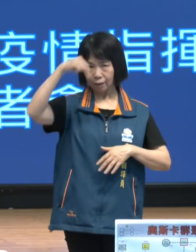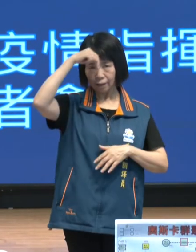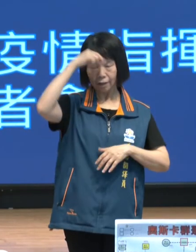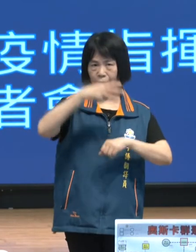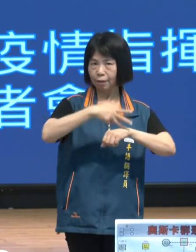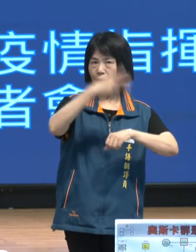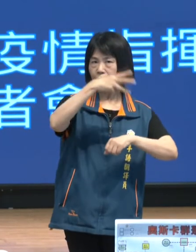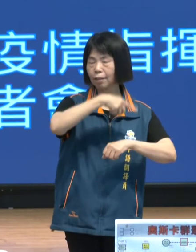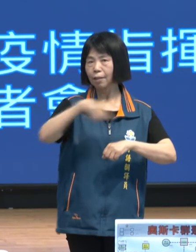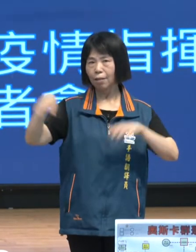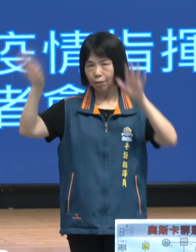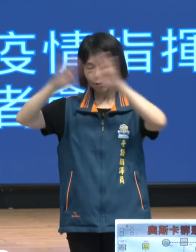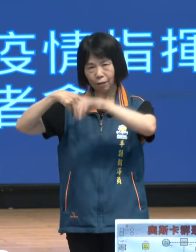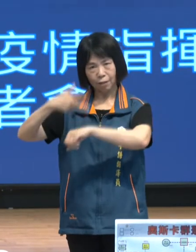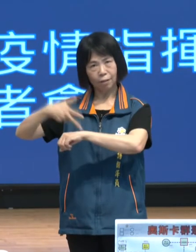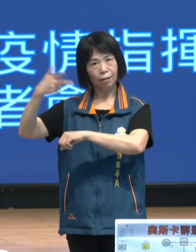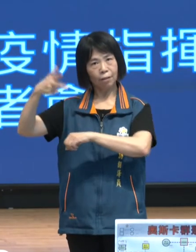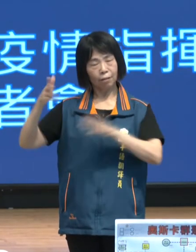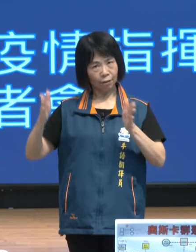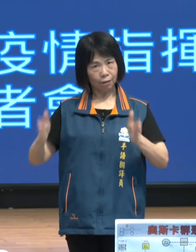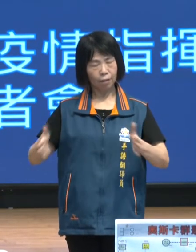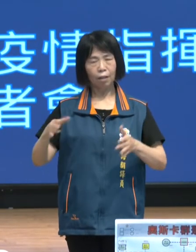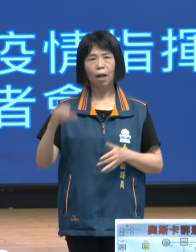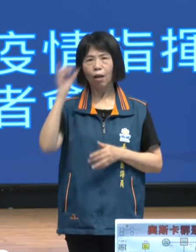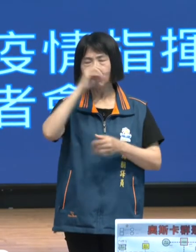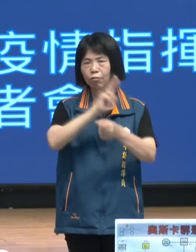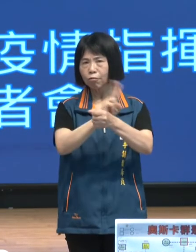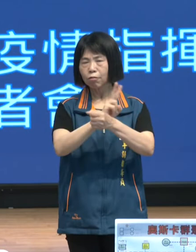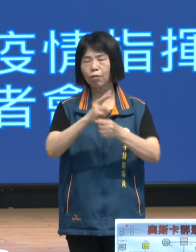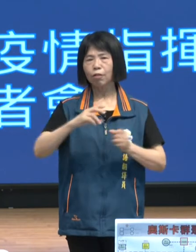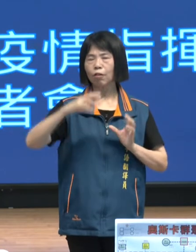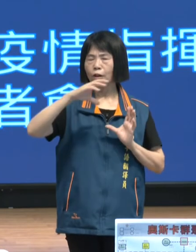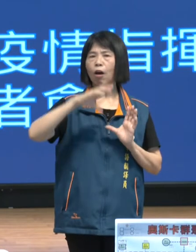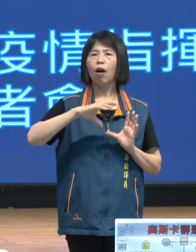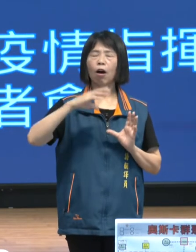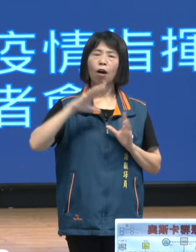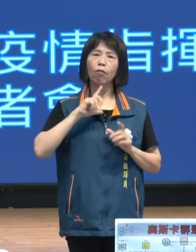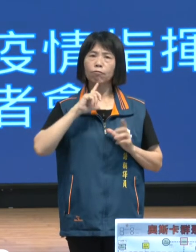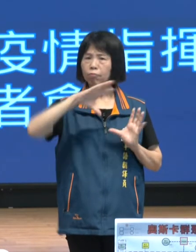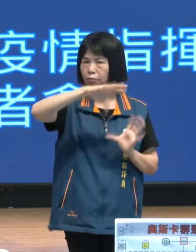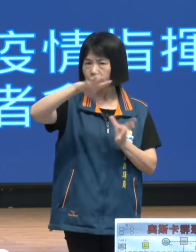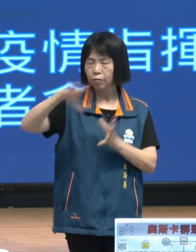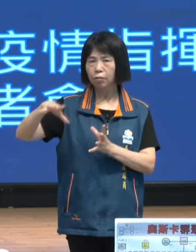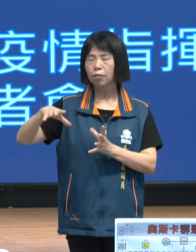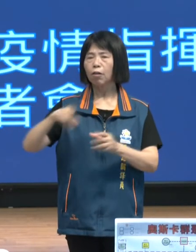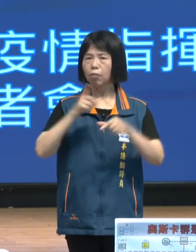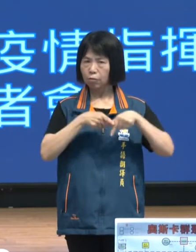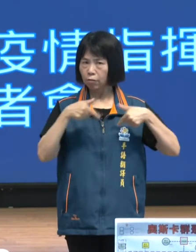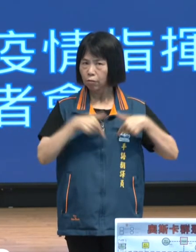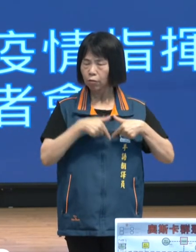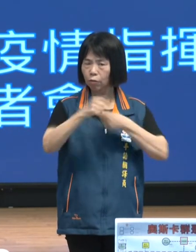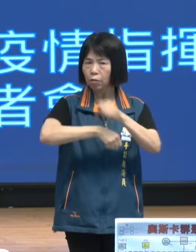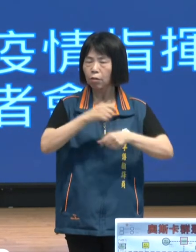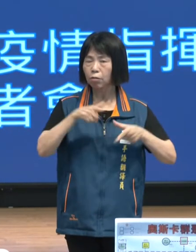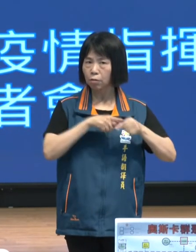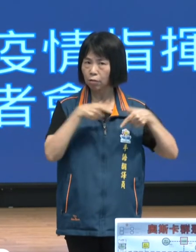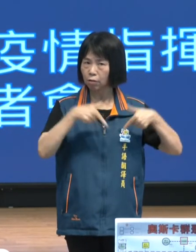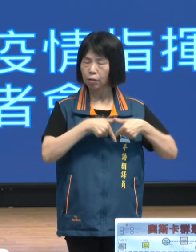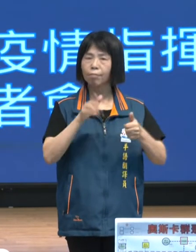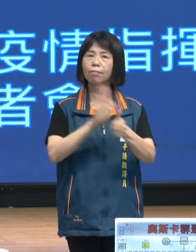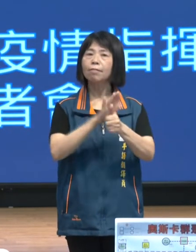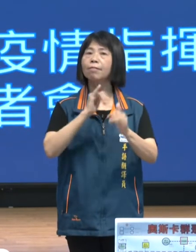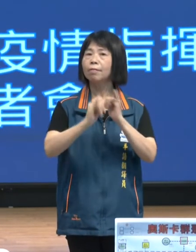午3点到晚上7点，在秀林乡富士多功能活动中心来为我们的乡